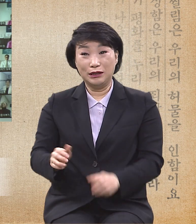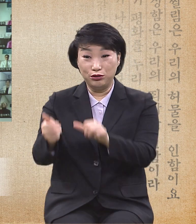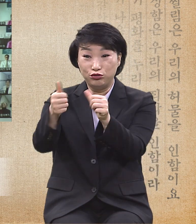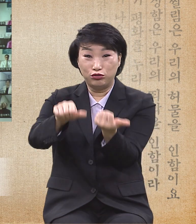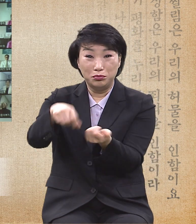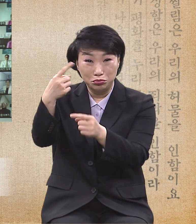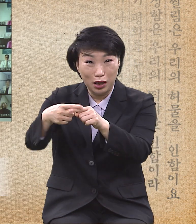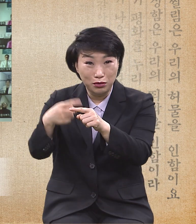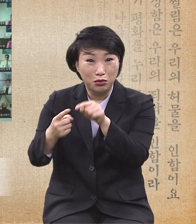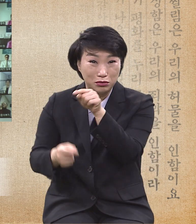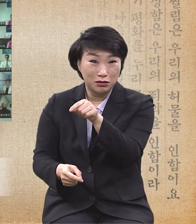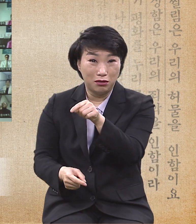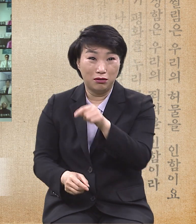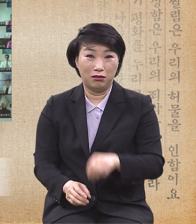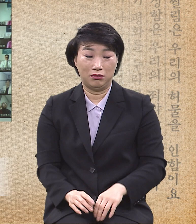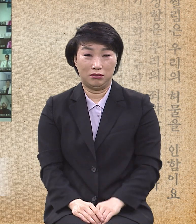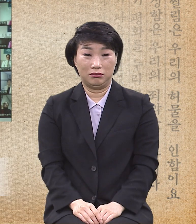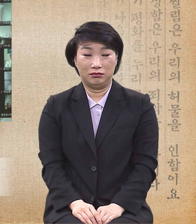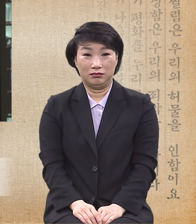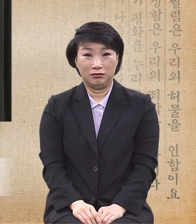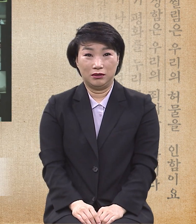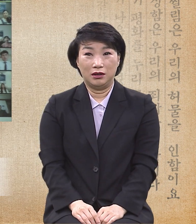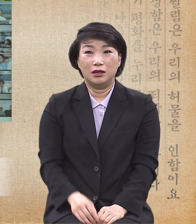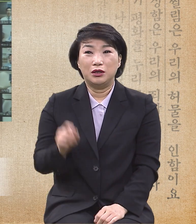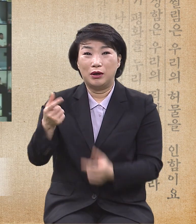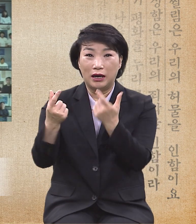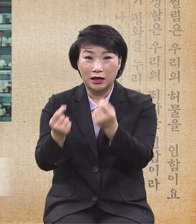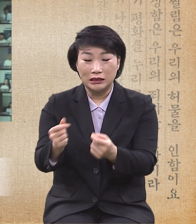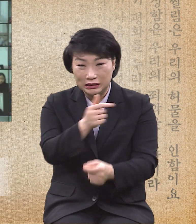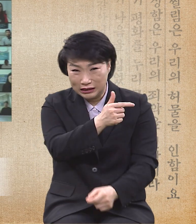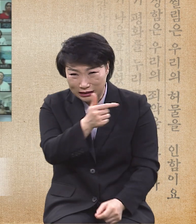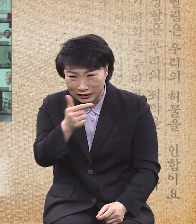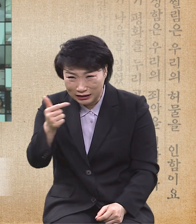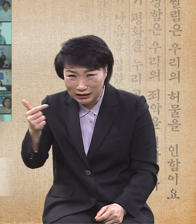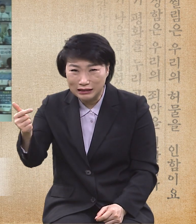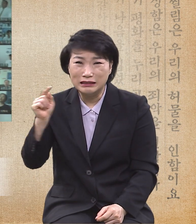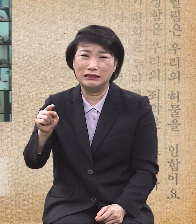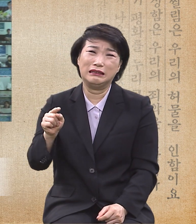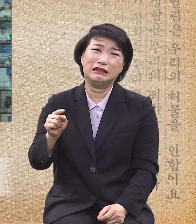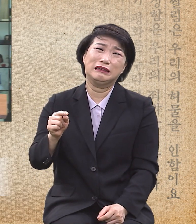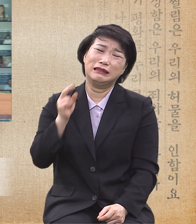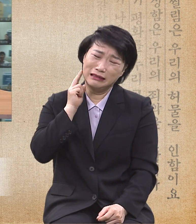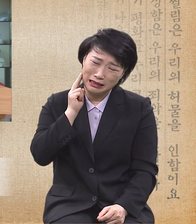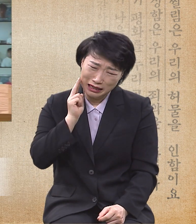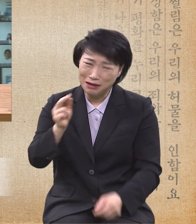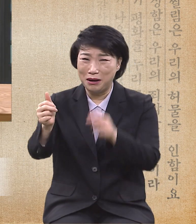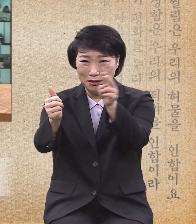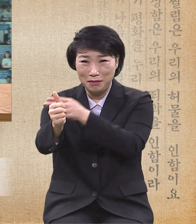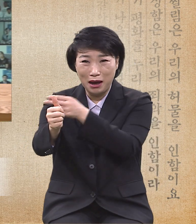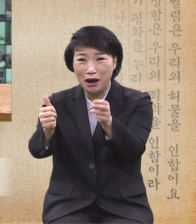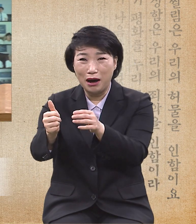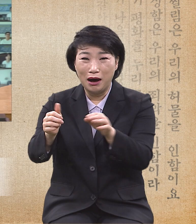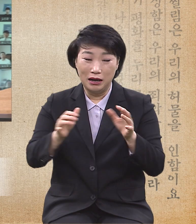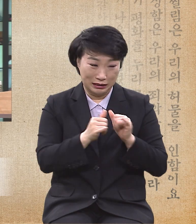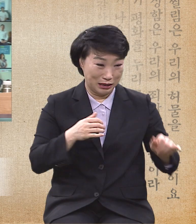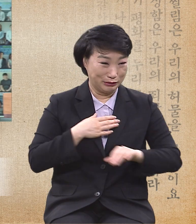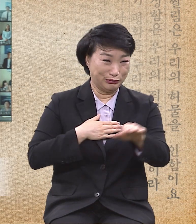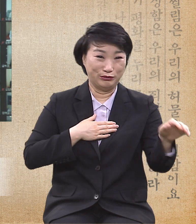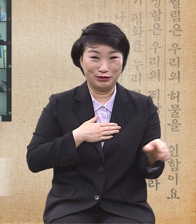죽음과 똑같은 것이지. 그런 큰 매를 맞아. 우리 같은